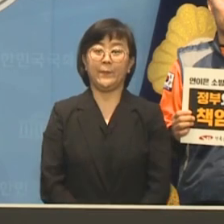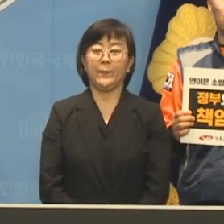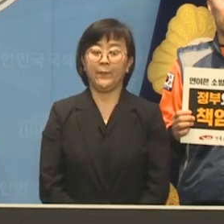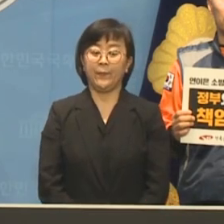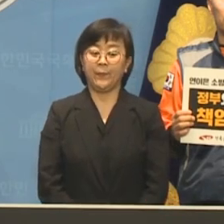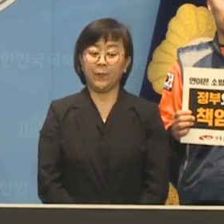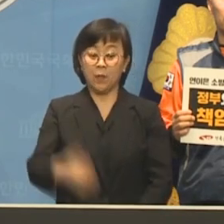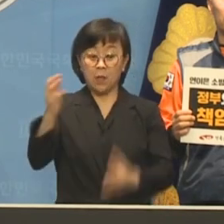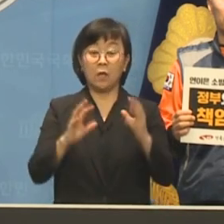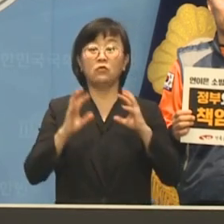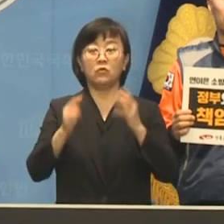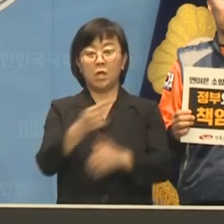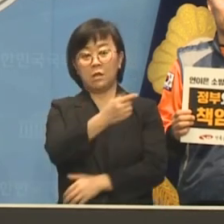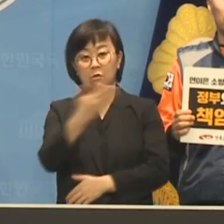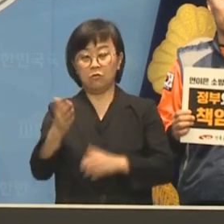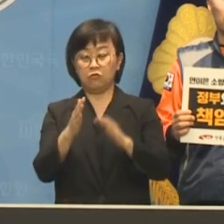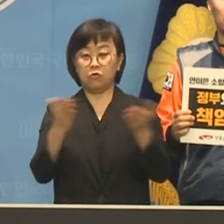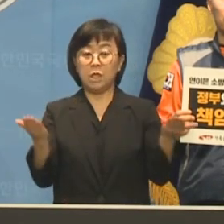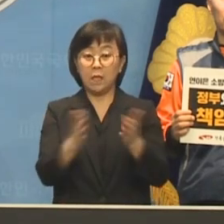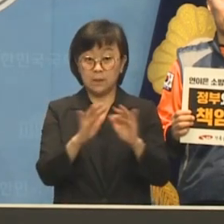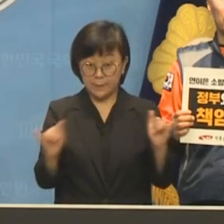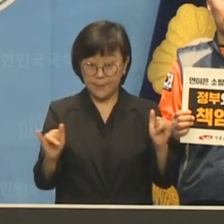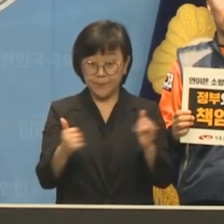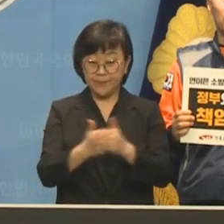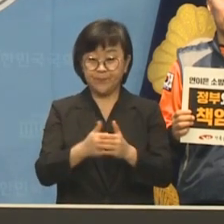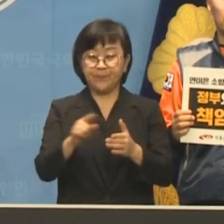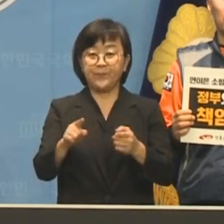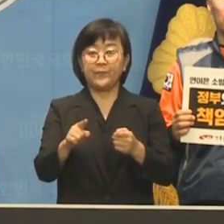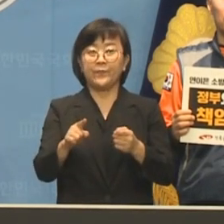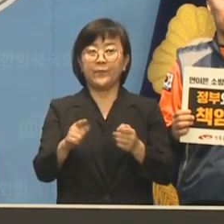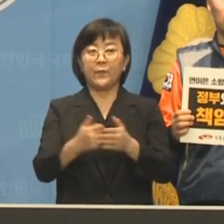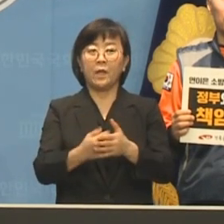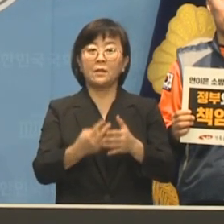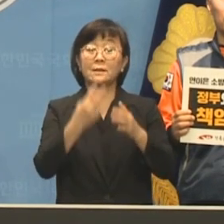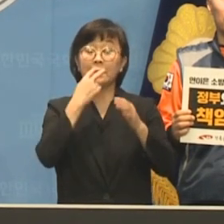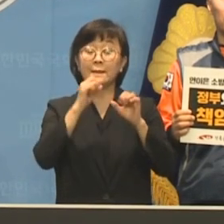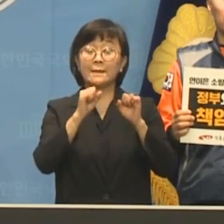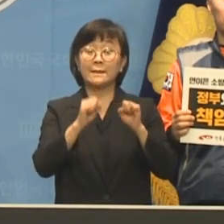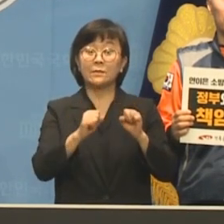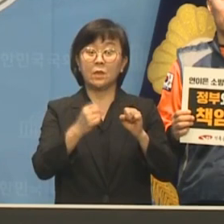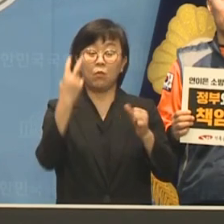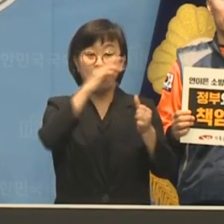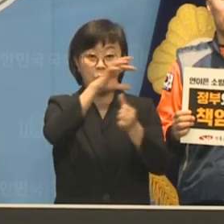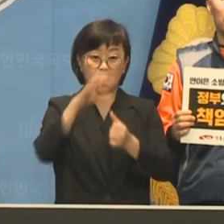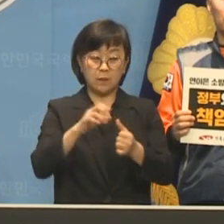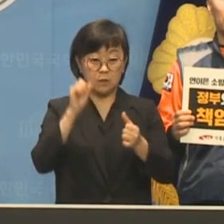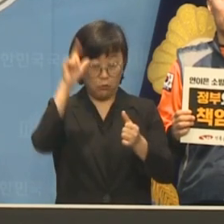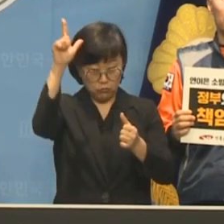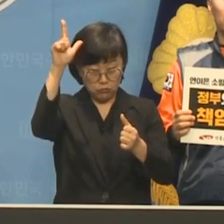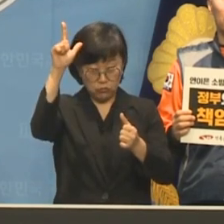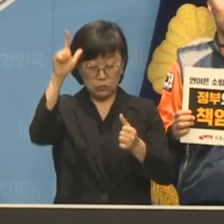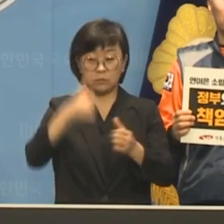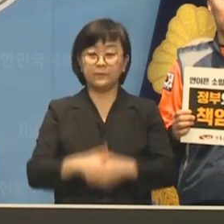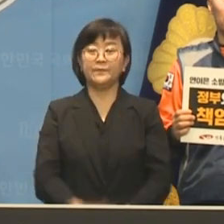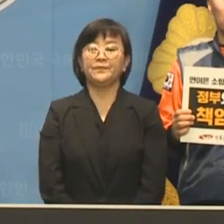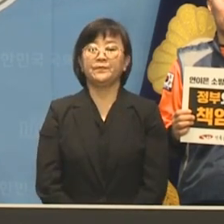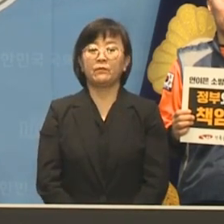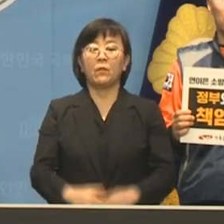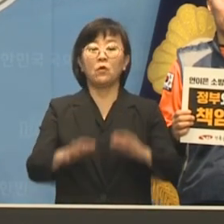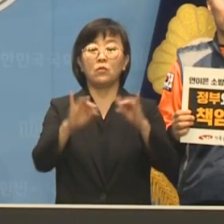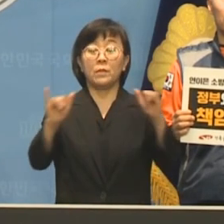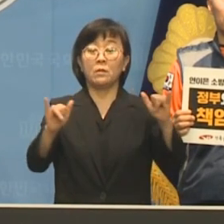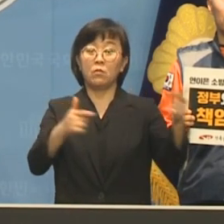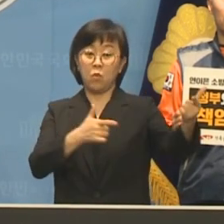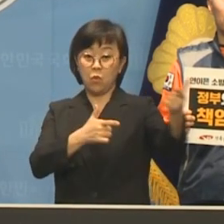그러나 대한민국의 소방관은 그 존재만으로 우리 국민을 지키는 영웅입니다. 대한민국